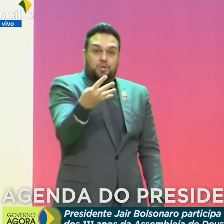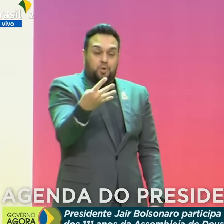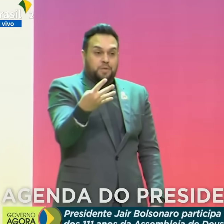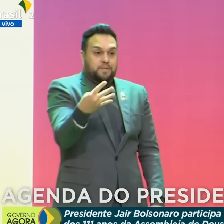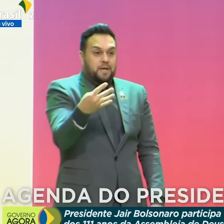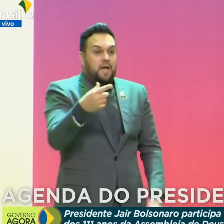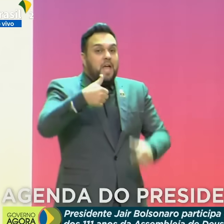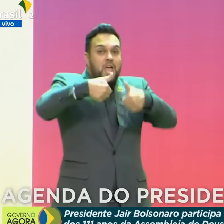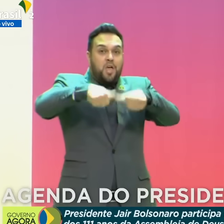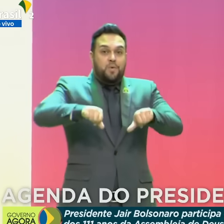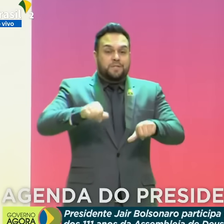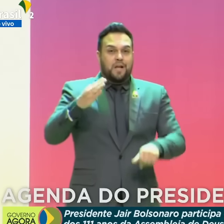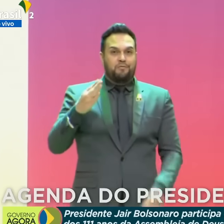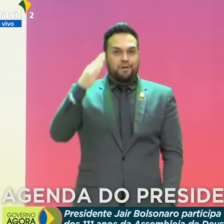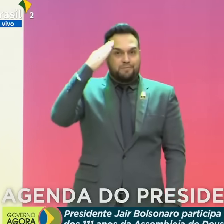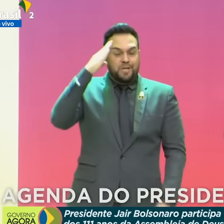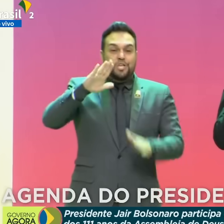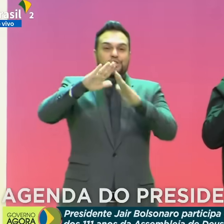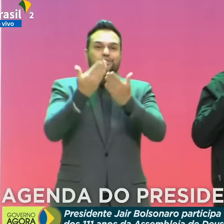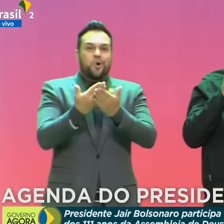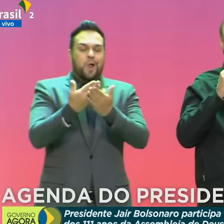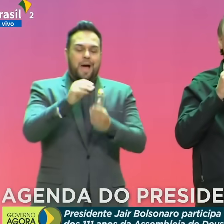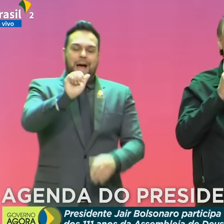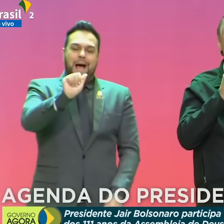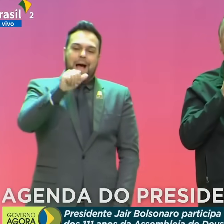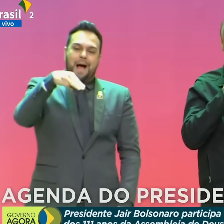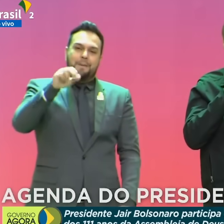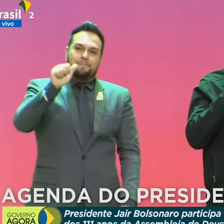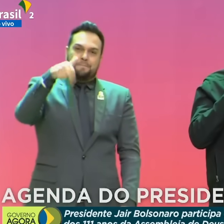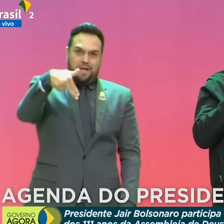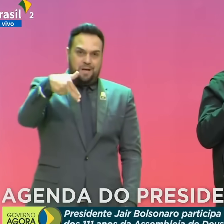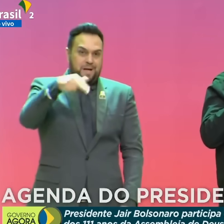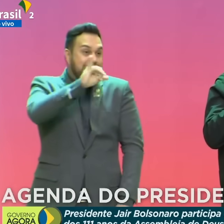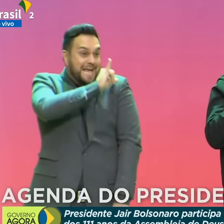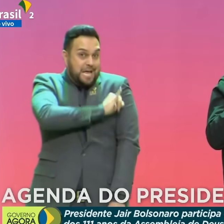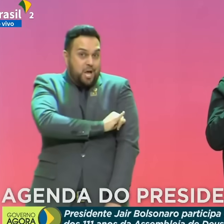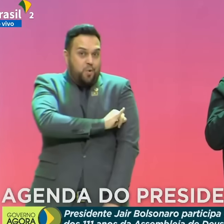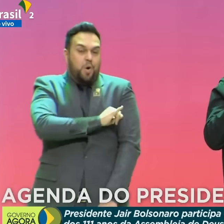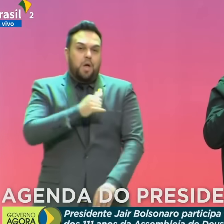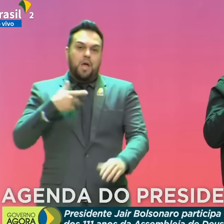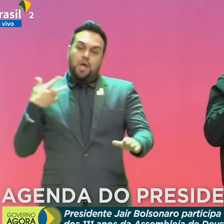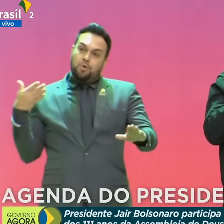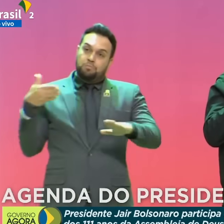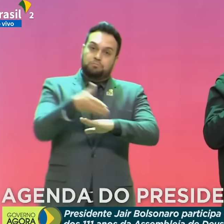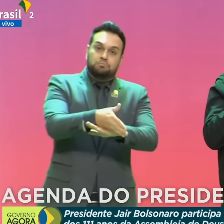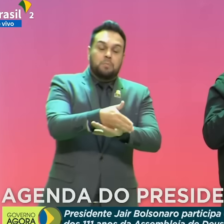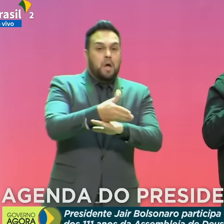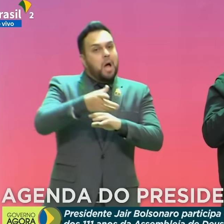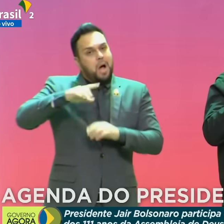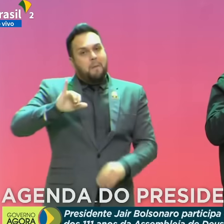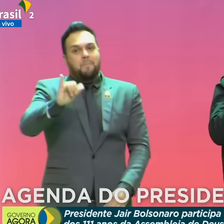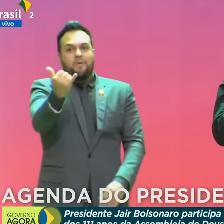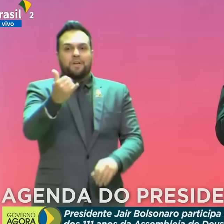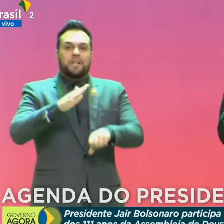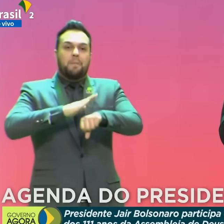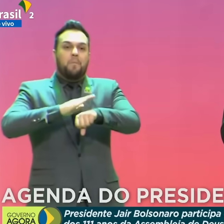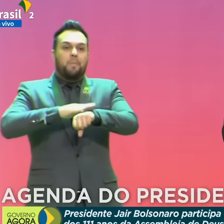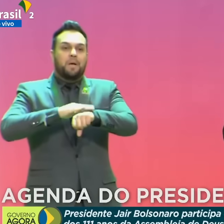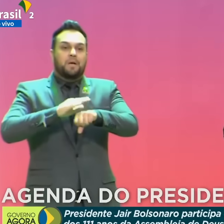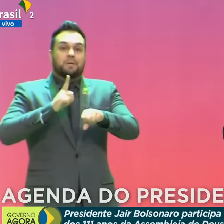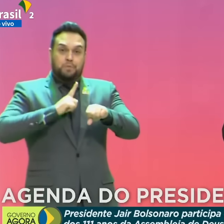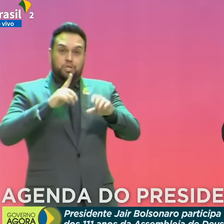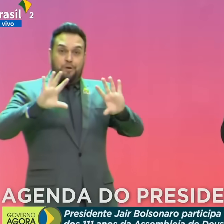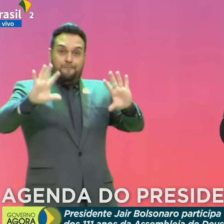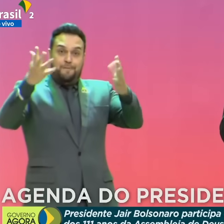na Academia Militar das Agulhas Negras, onde, no momento fortuito, fora da